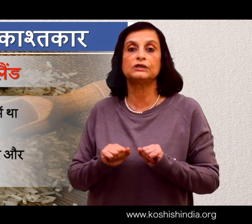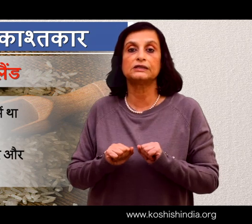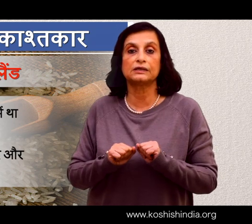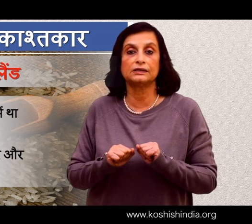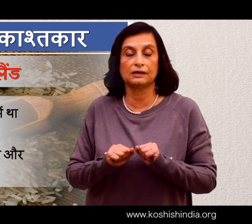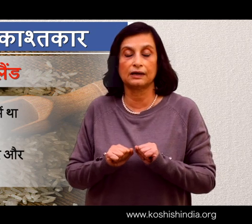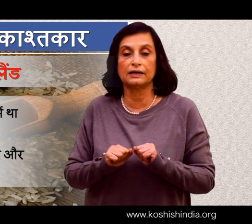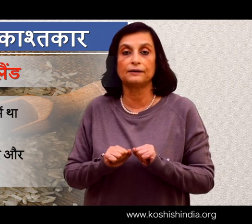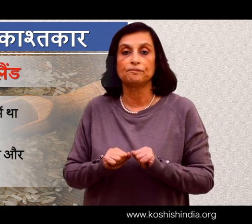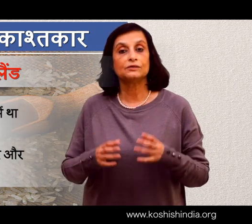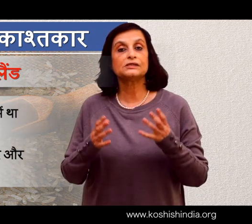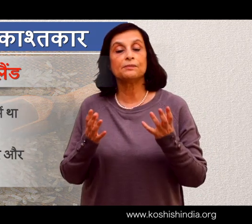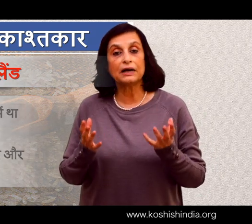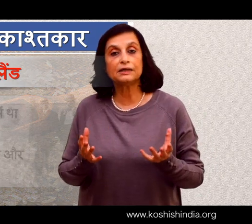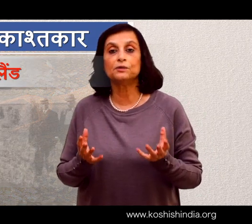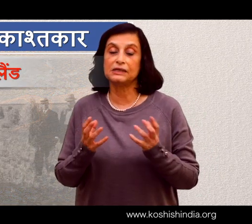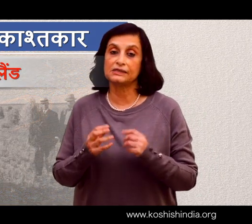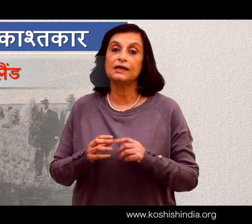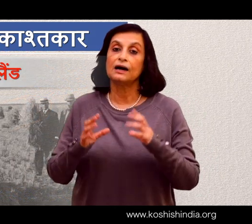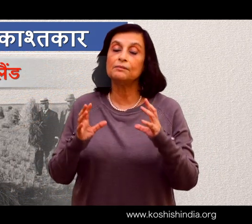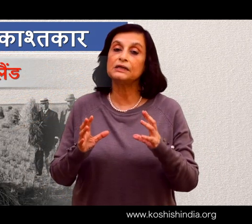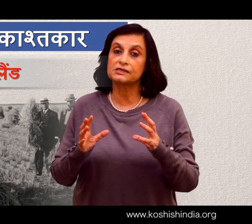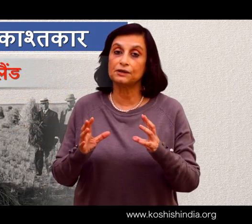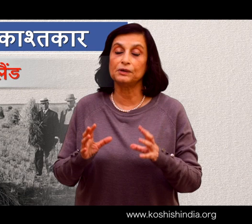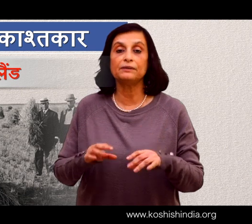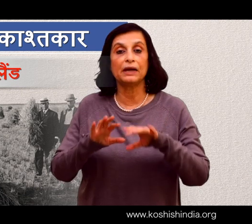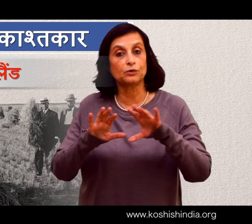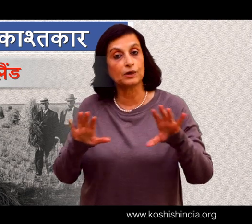होगयाथा।इसलिएइस मांगकेचलतेधनीकिसानोंनेखेतोंसेभेड़ोंकोहटाकर